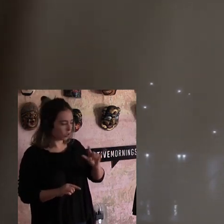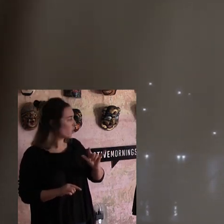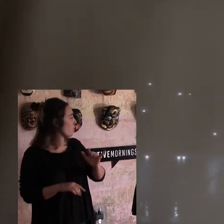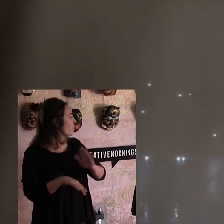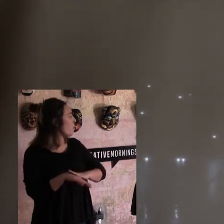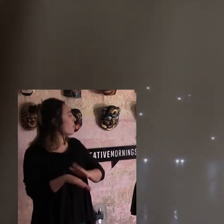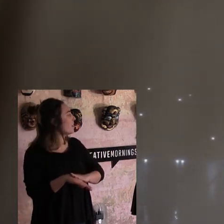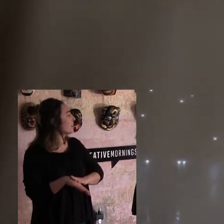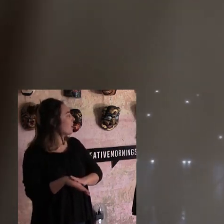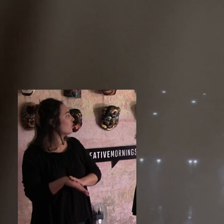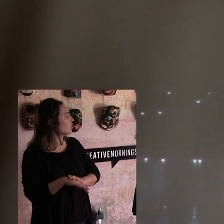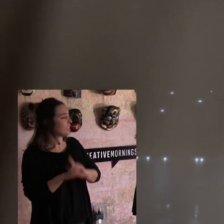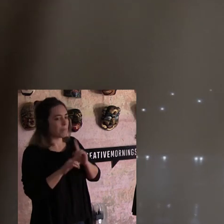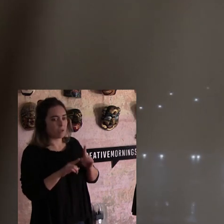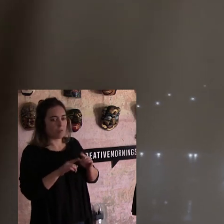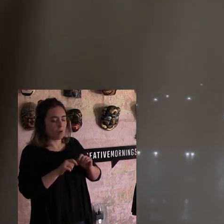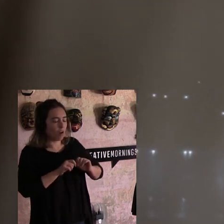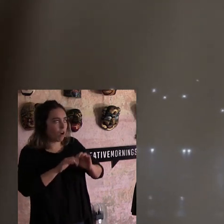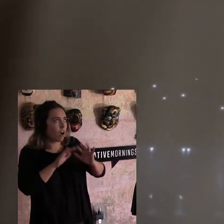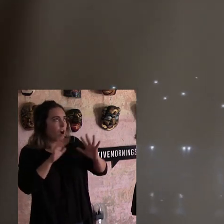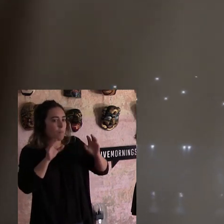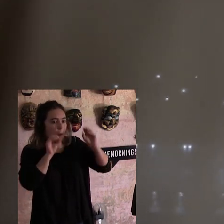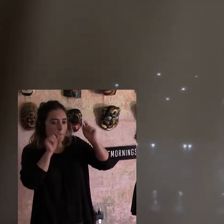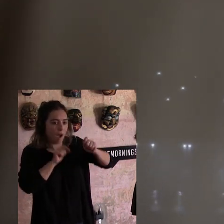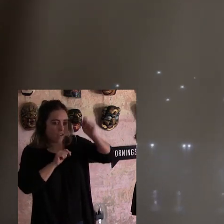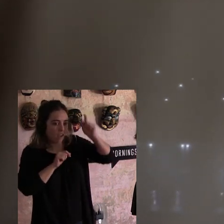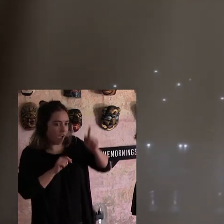momentos súper mágicos.